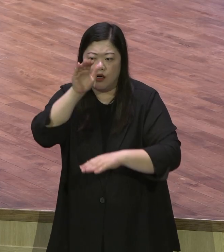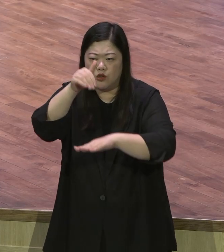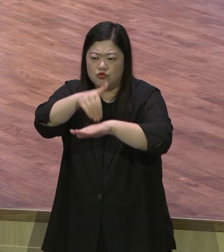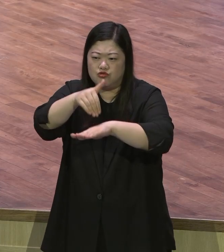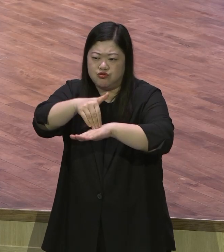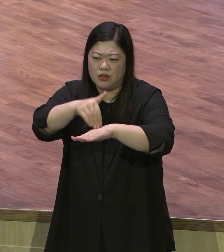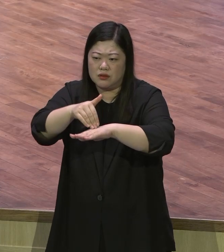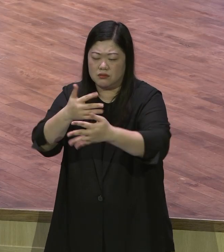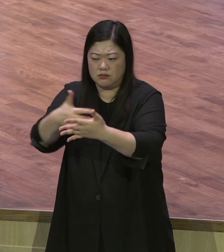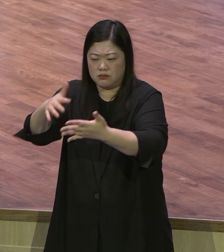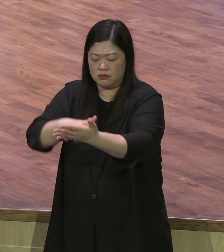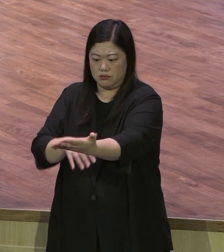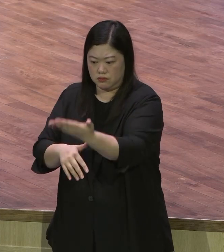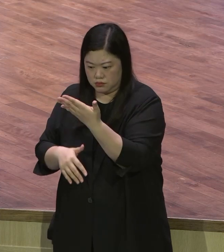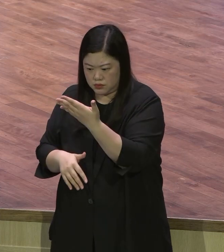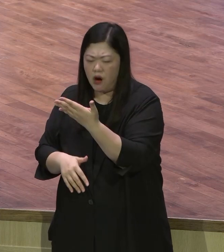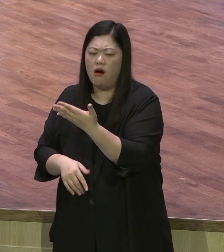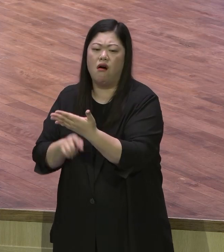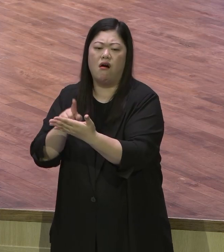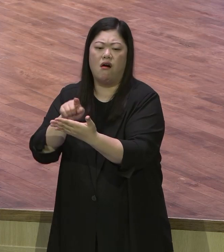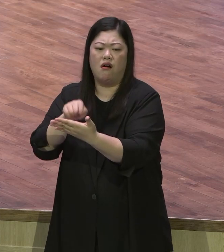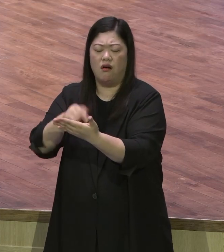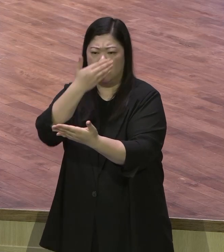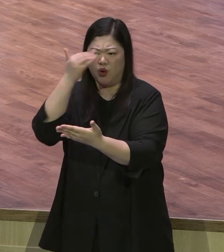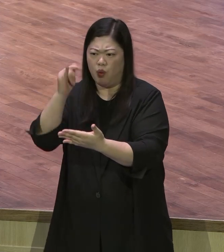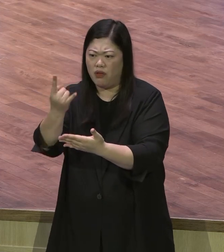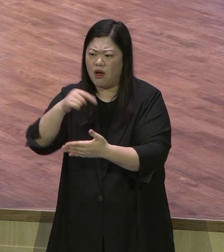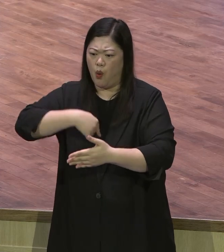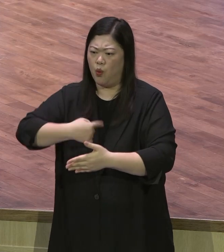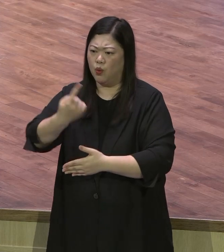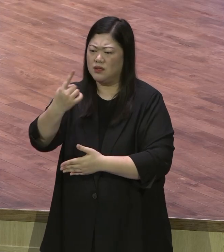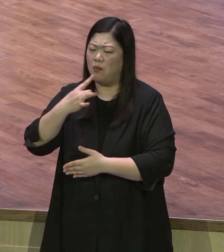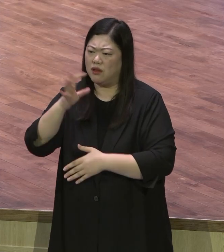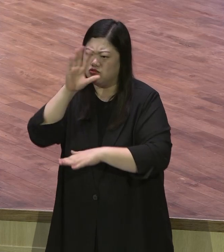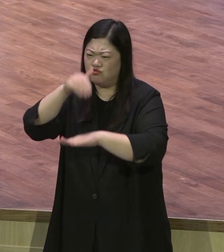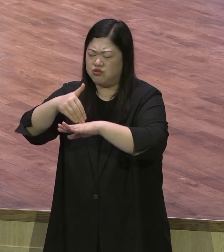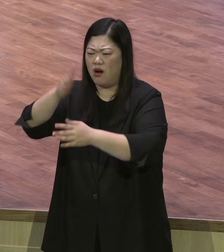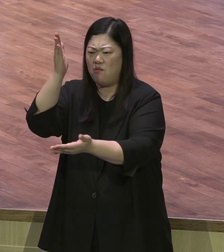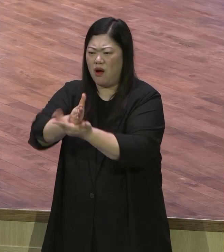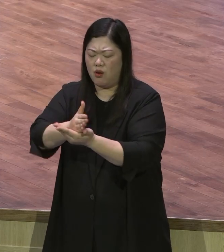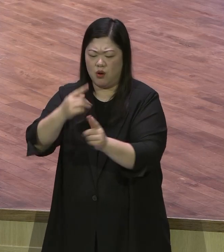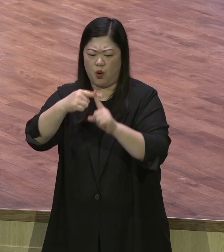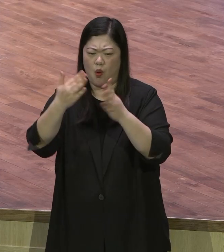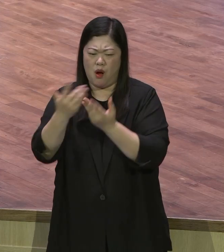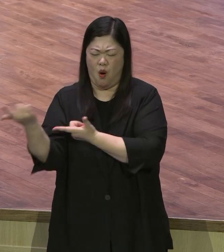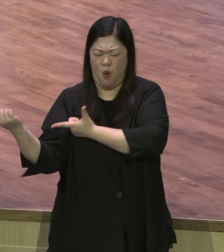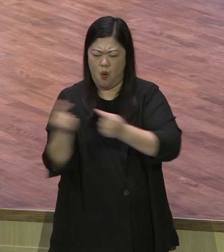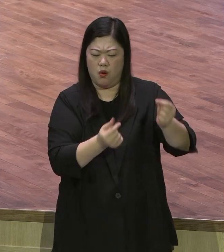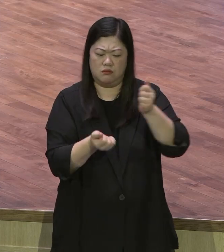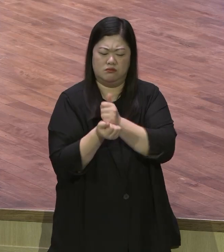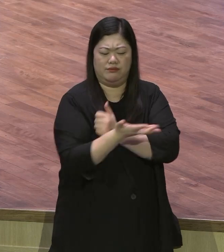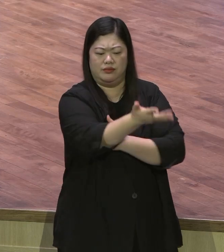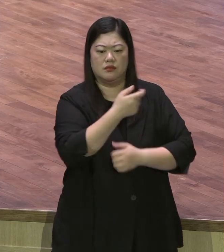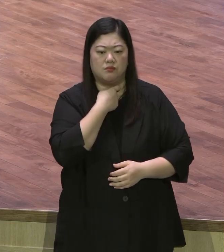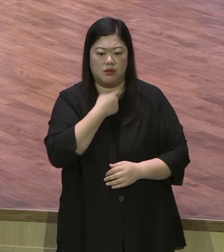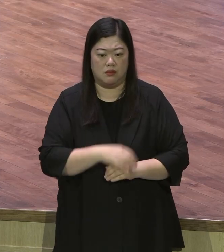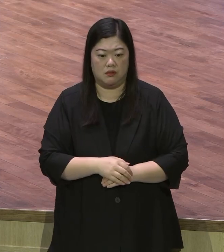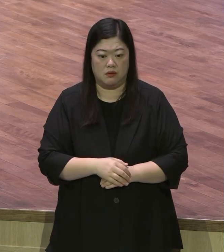온라인으로 훈련시켜서 온라인으로 훈련해가지고 영접해서 접속에 영접행 오늘 결과 보니까 200명이